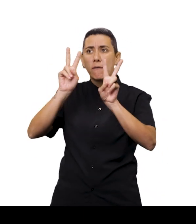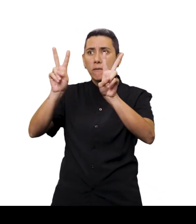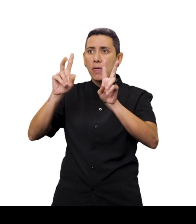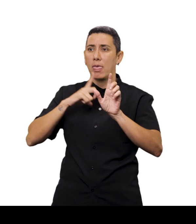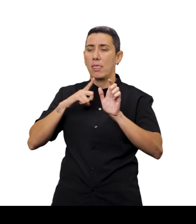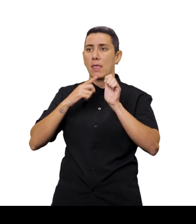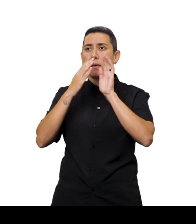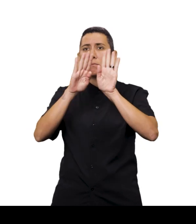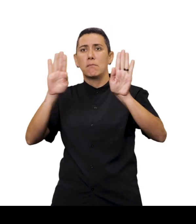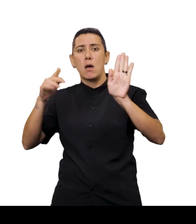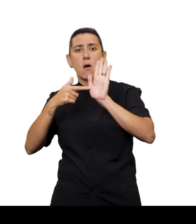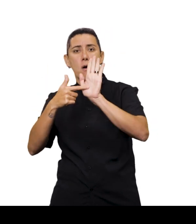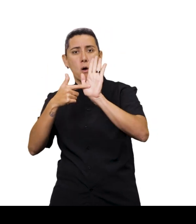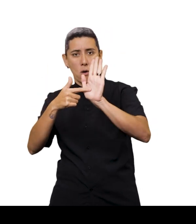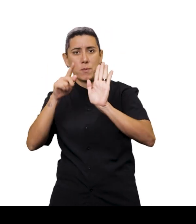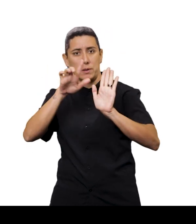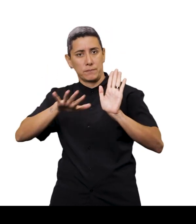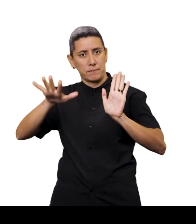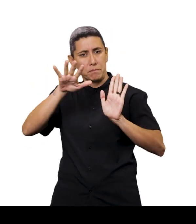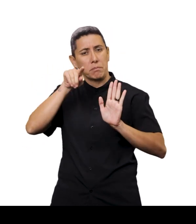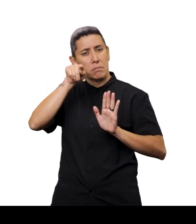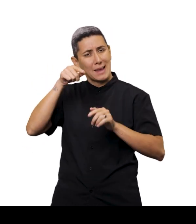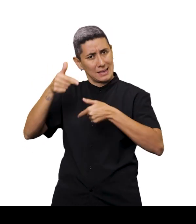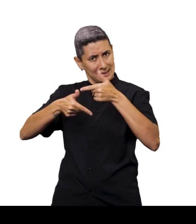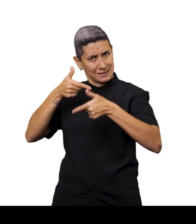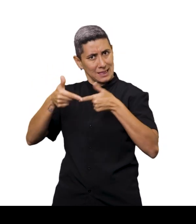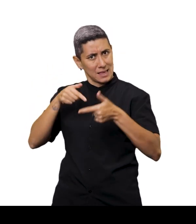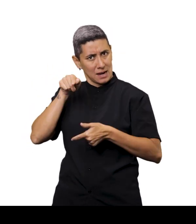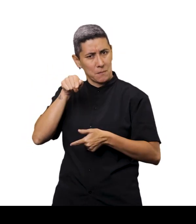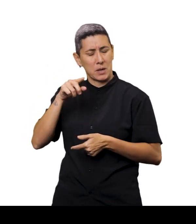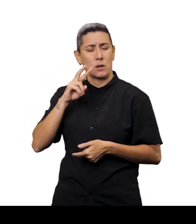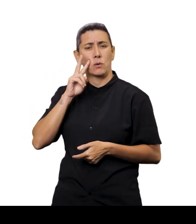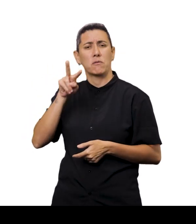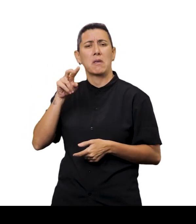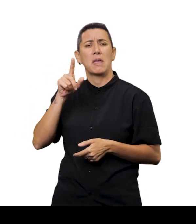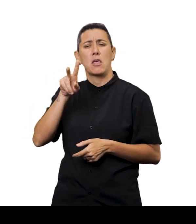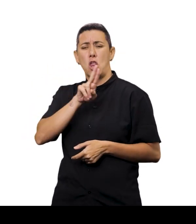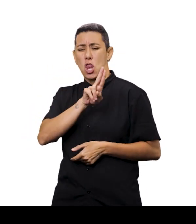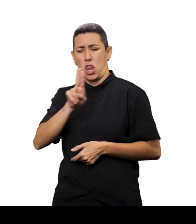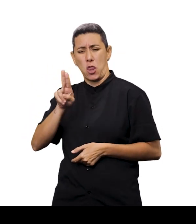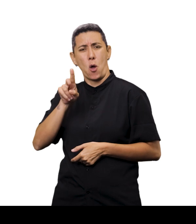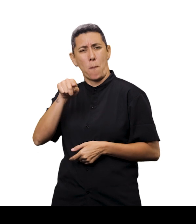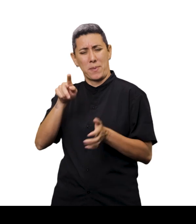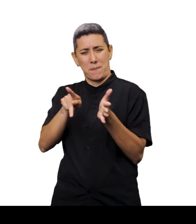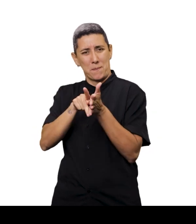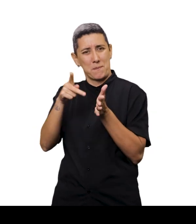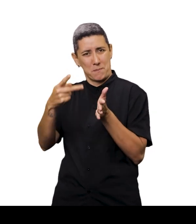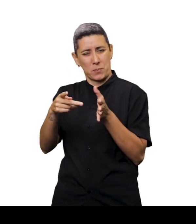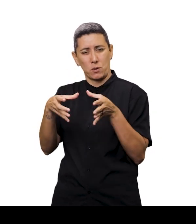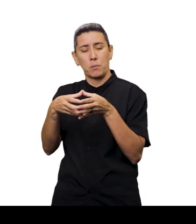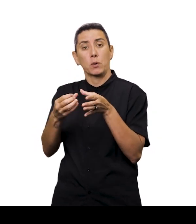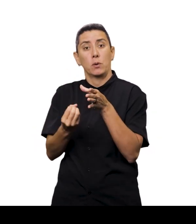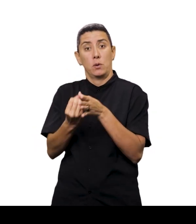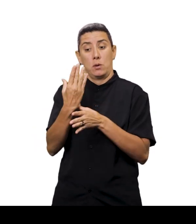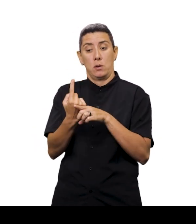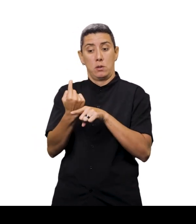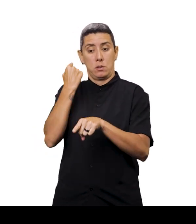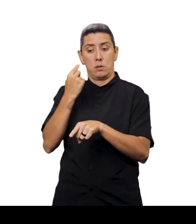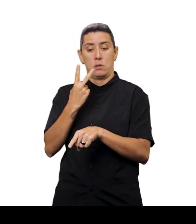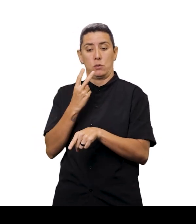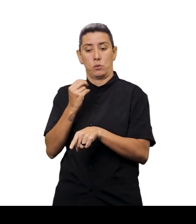das obras. O trabalho Corpos Desobedientes, que dá nome a este núcleo, foi produzido